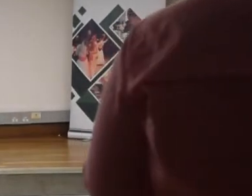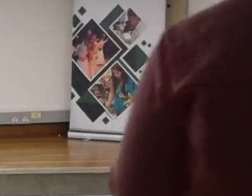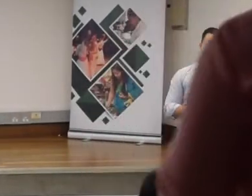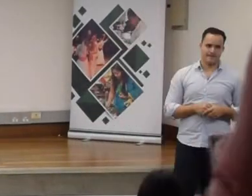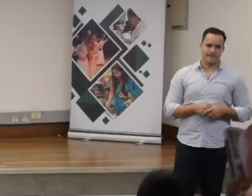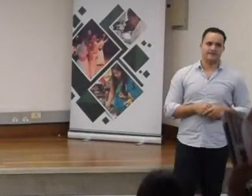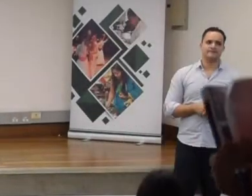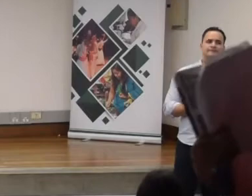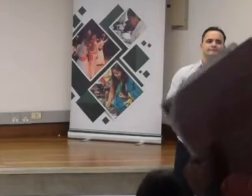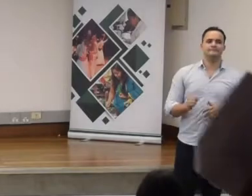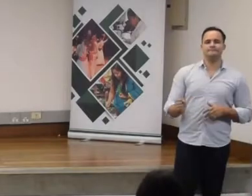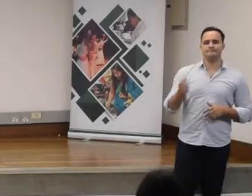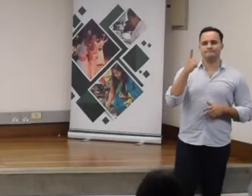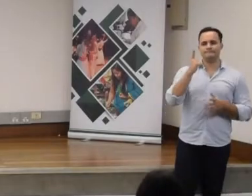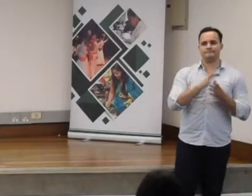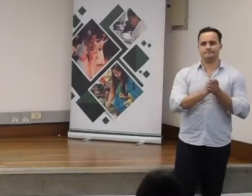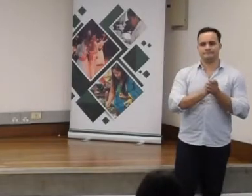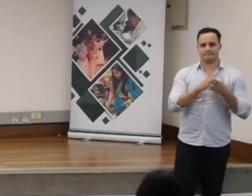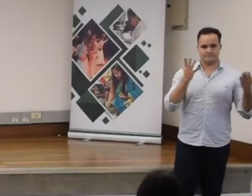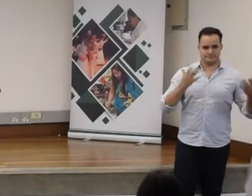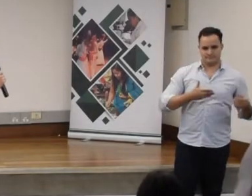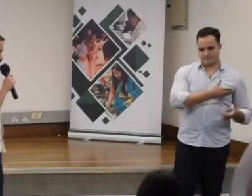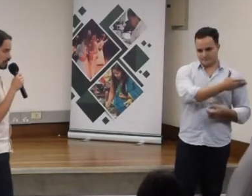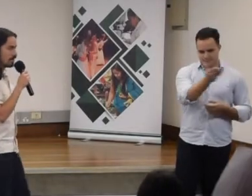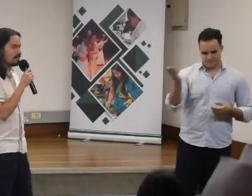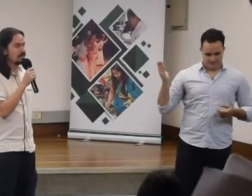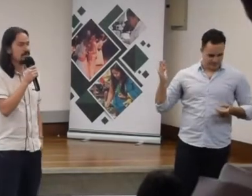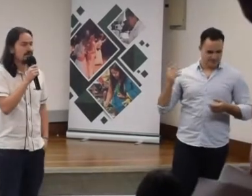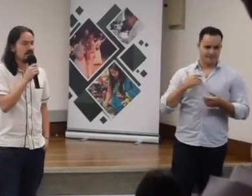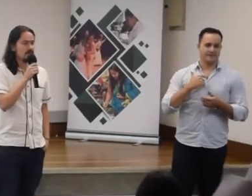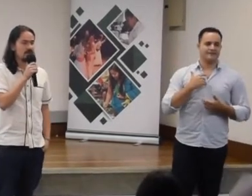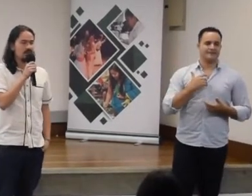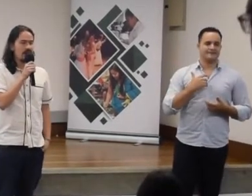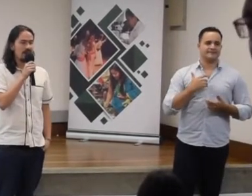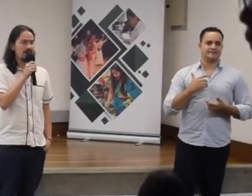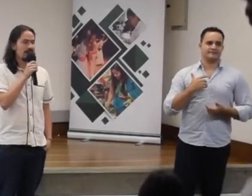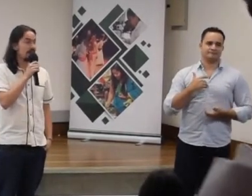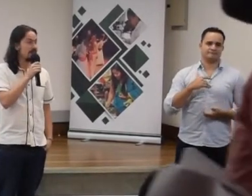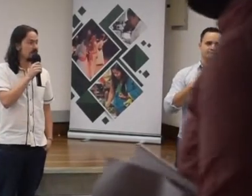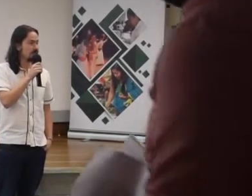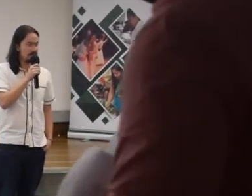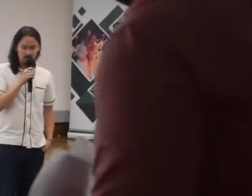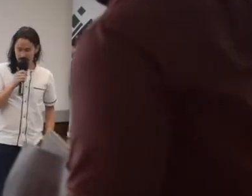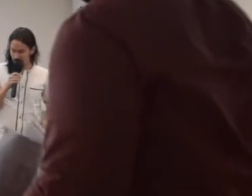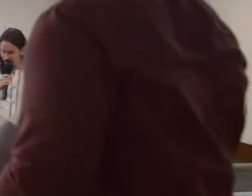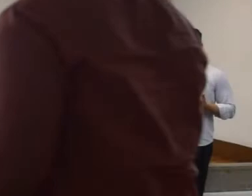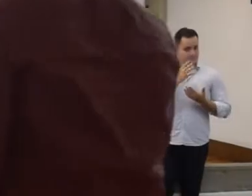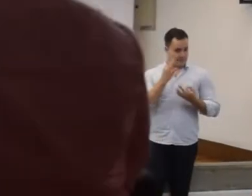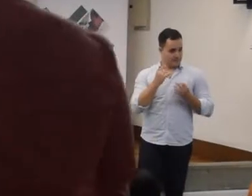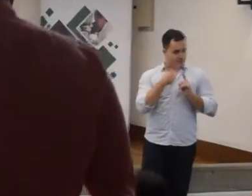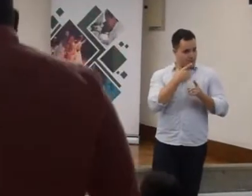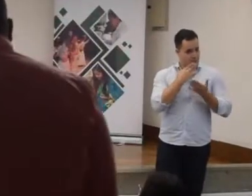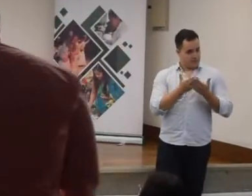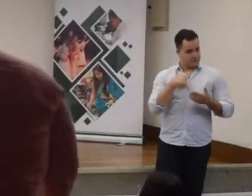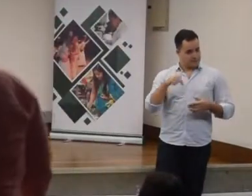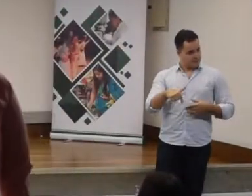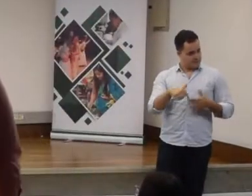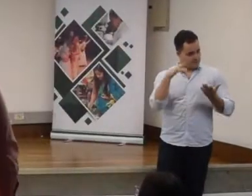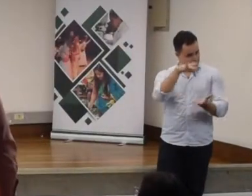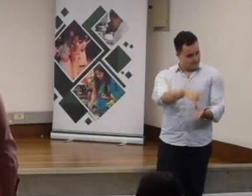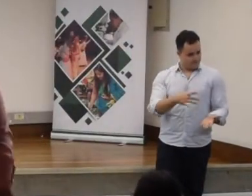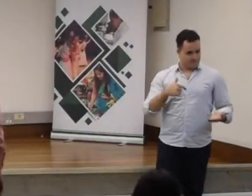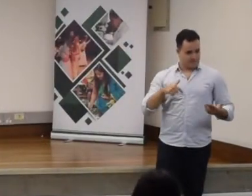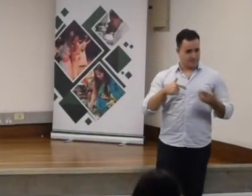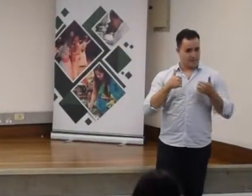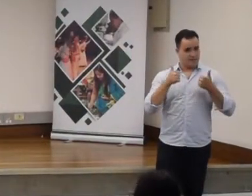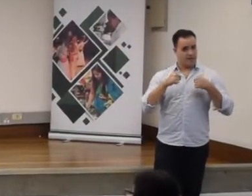primero saludarles, celebrar que estamos acá, agradecer que estamos acá, donde hay cariño, donde hay afecto, donde hay buen trato, escucha,